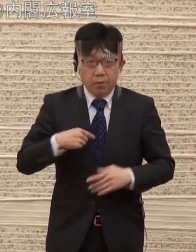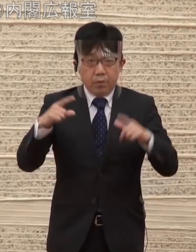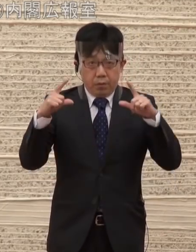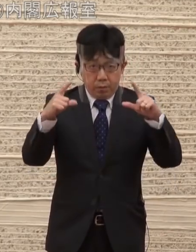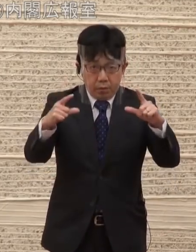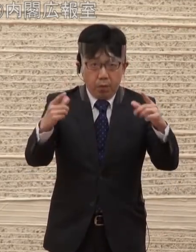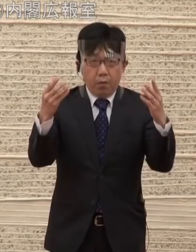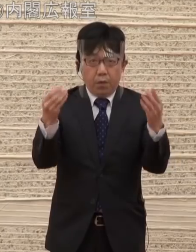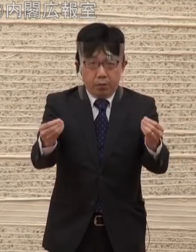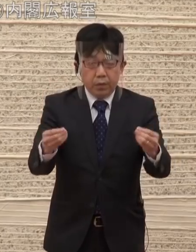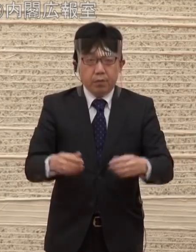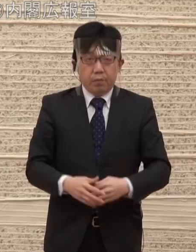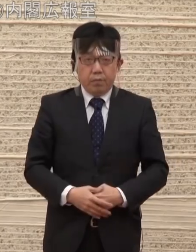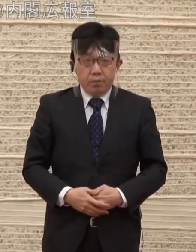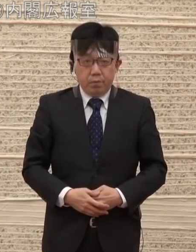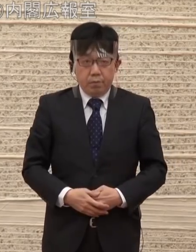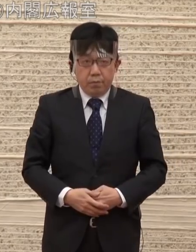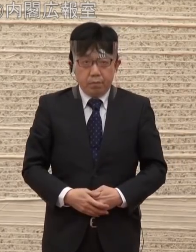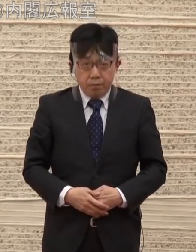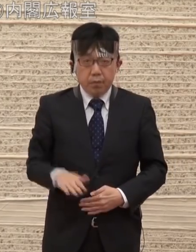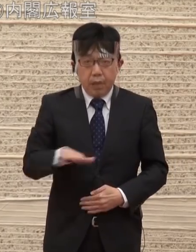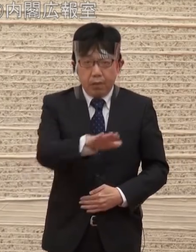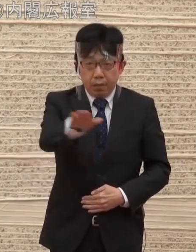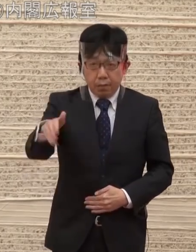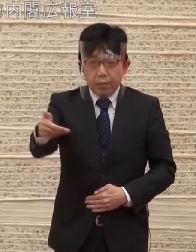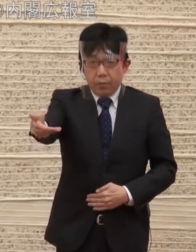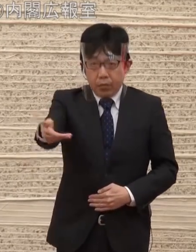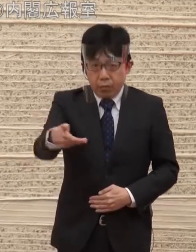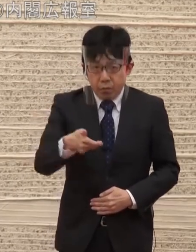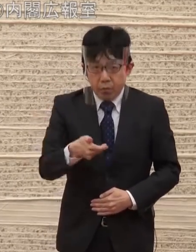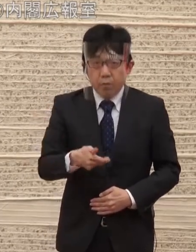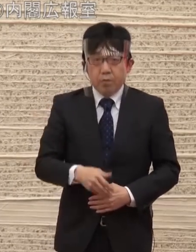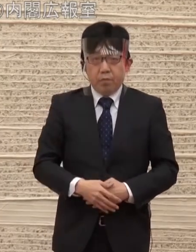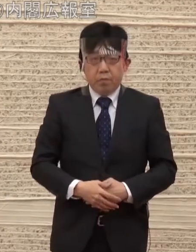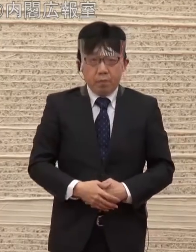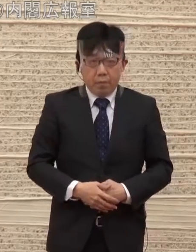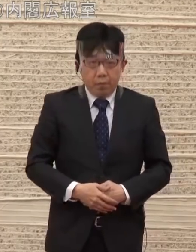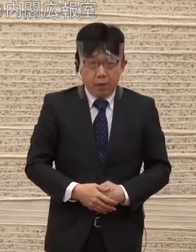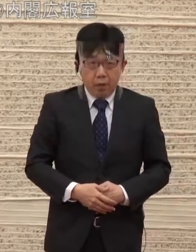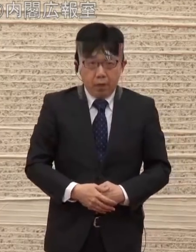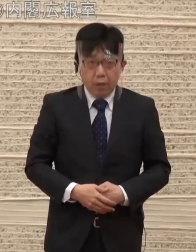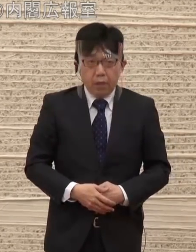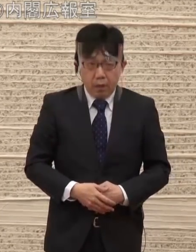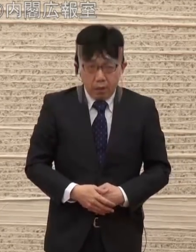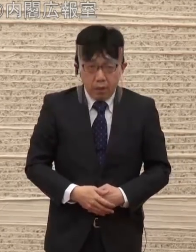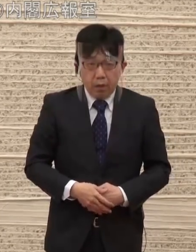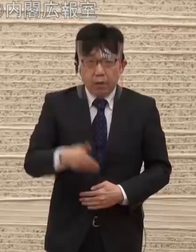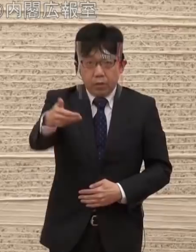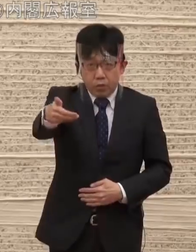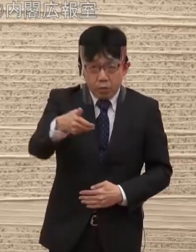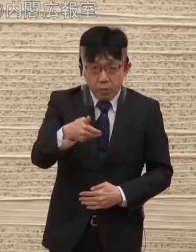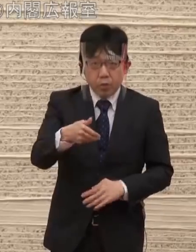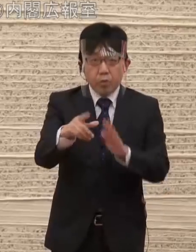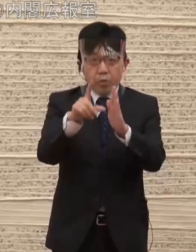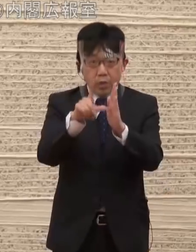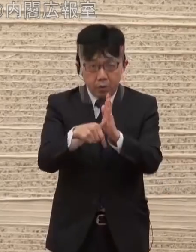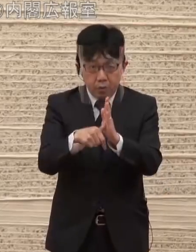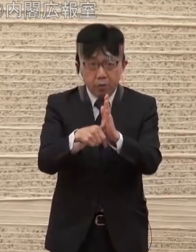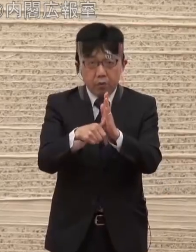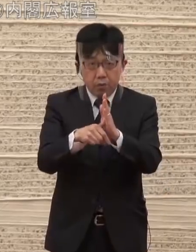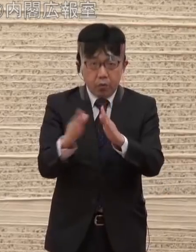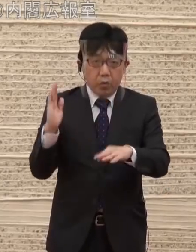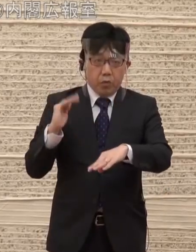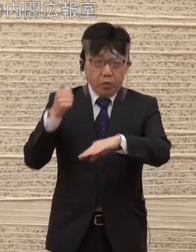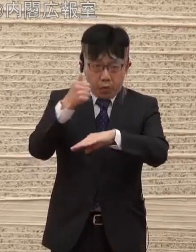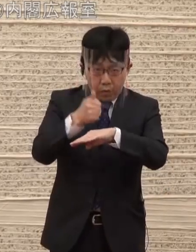ますこれから皆様から質問いただきます質問には安倍総理とあのを御開帳に対応いただきますので総理